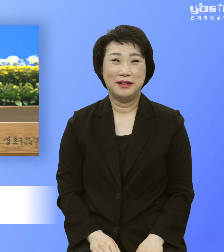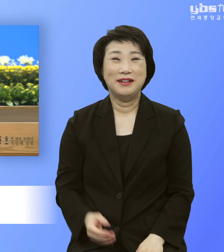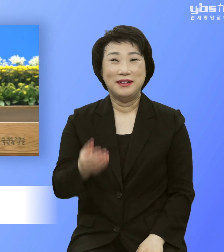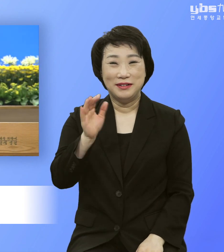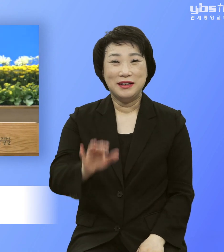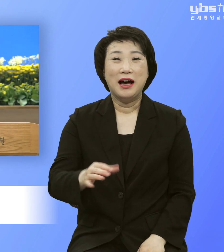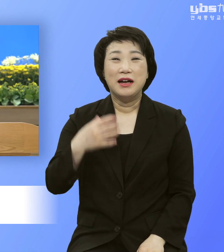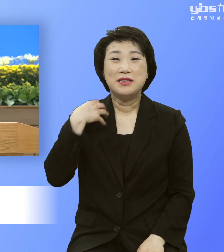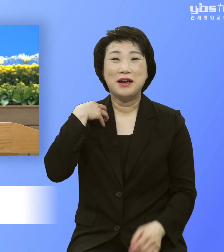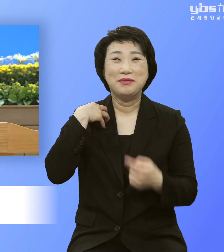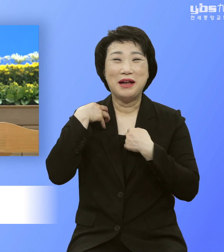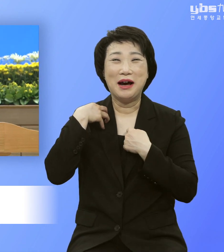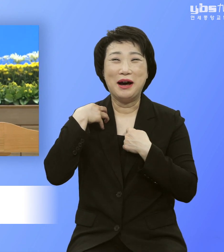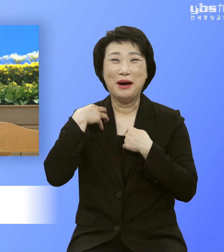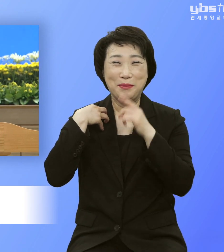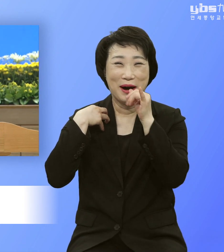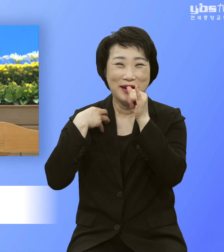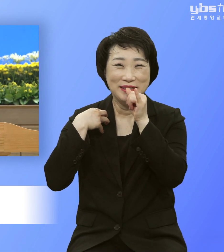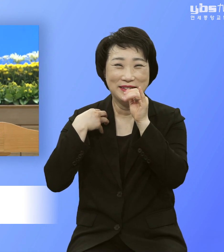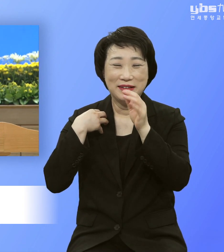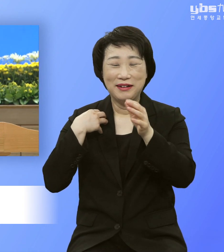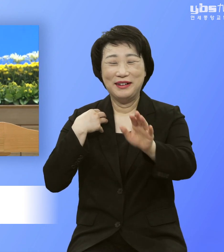그러나 책임은 내가 진다고 했지만